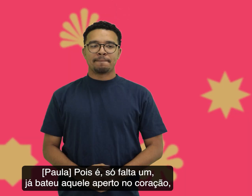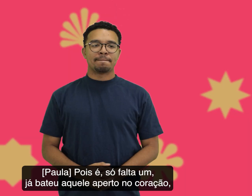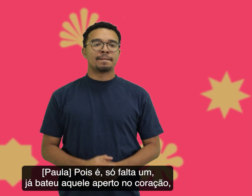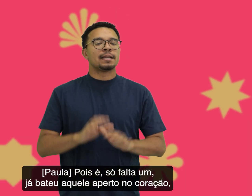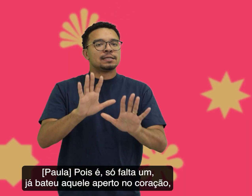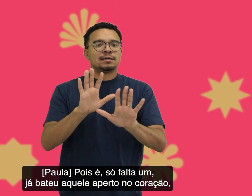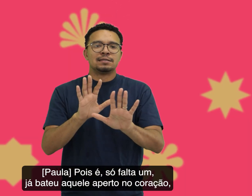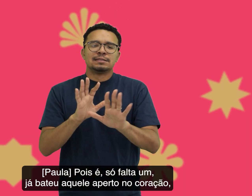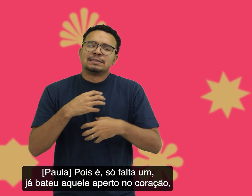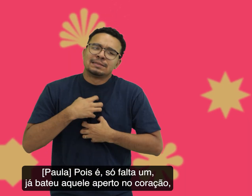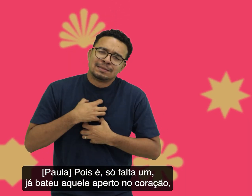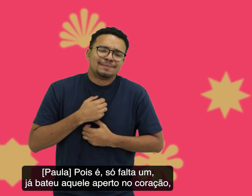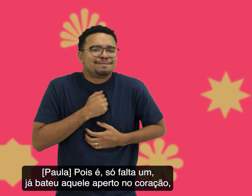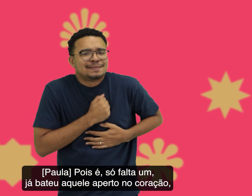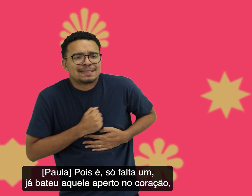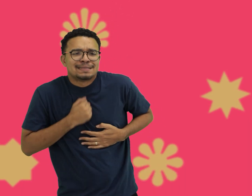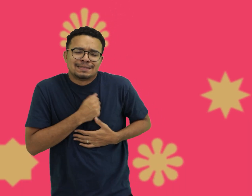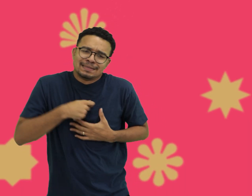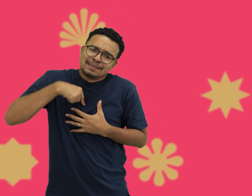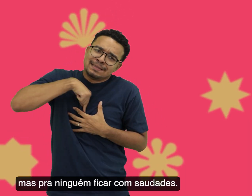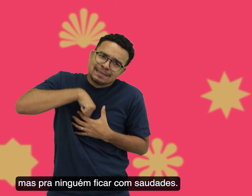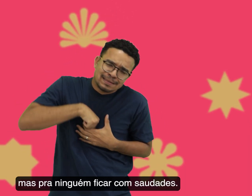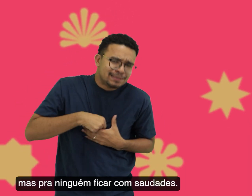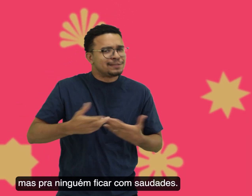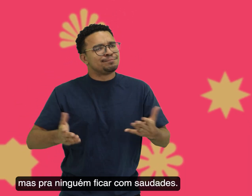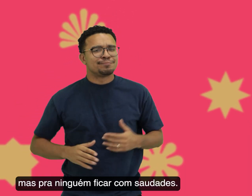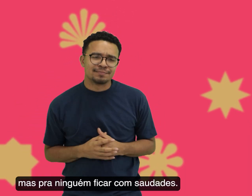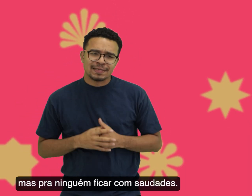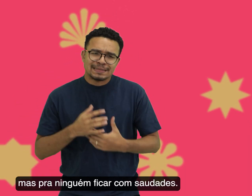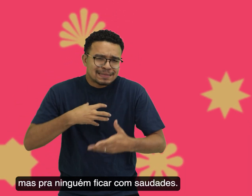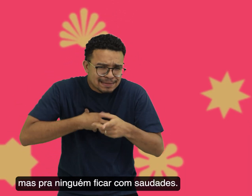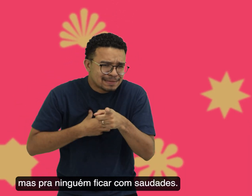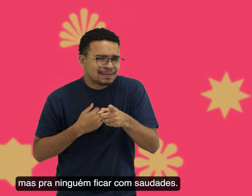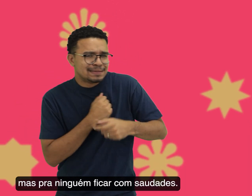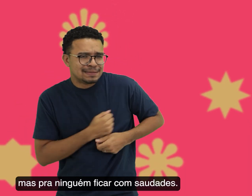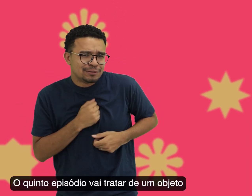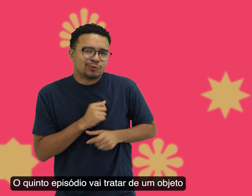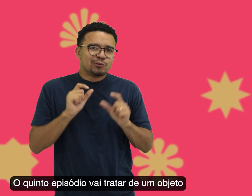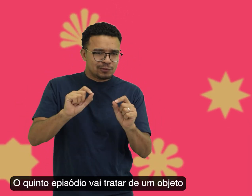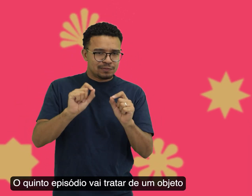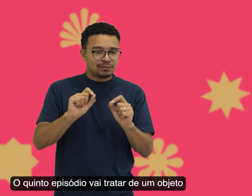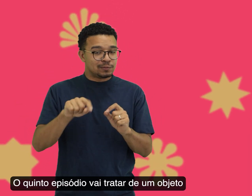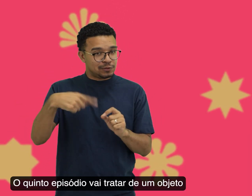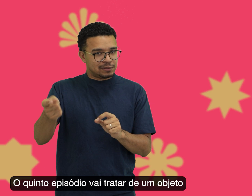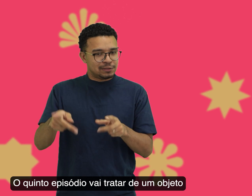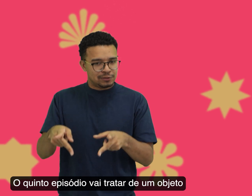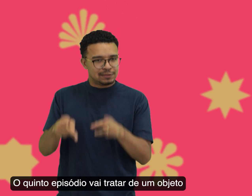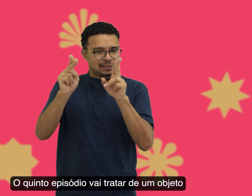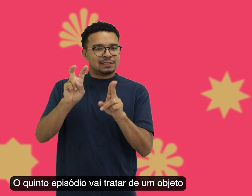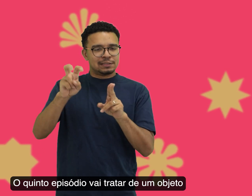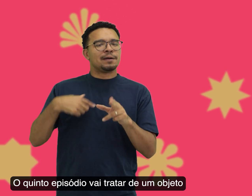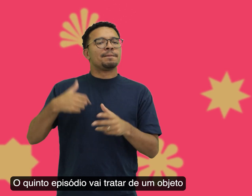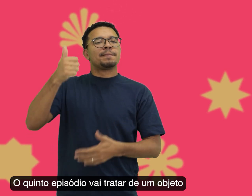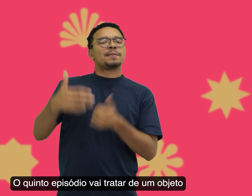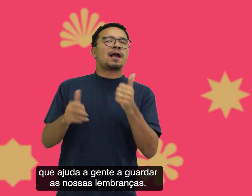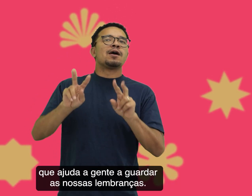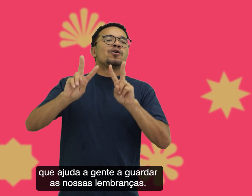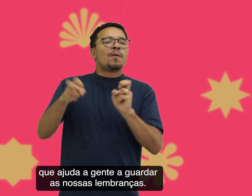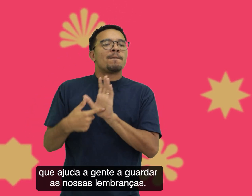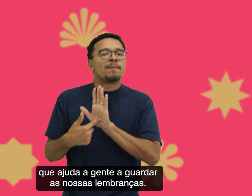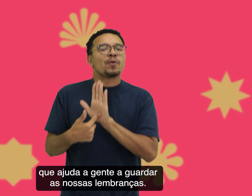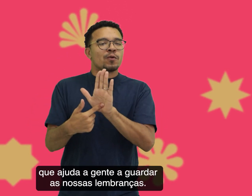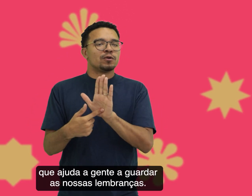só falta um. Já bateu aquele aperto no coração. Mas para ninguém ficar com saudades, o 5º episódio vai tratar